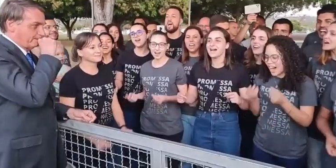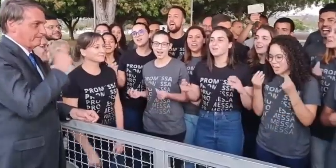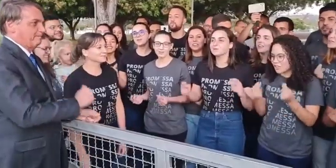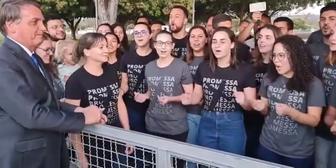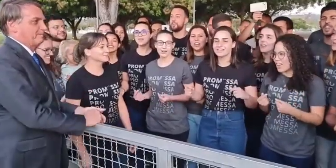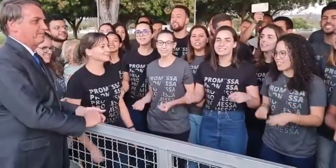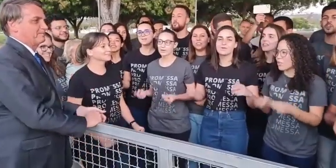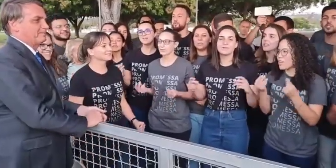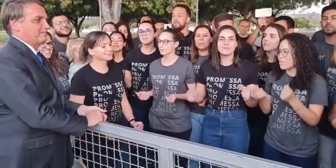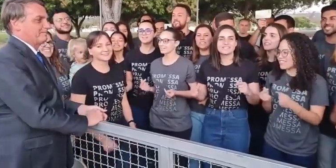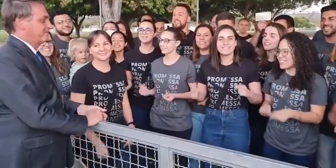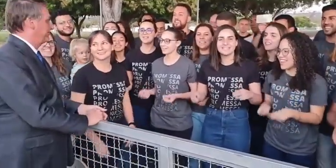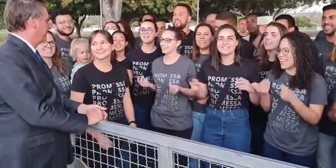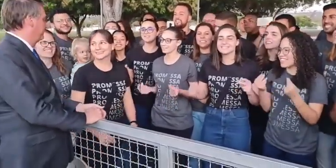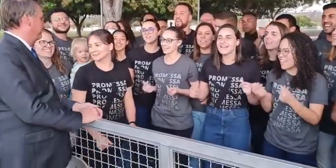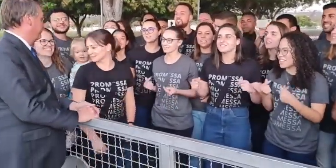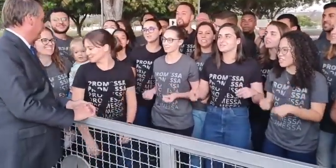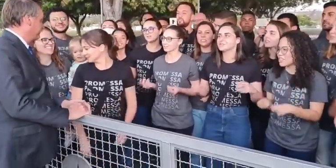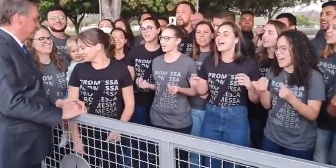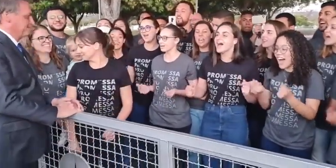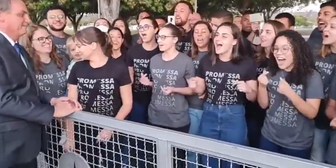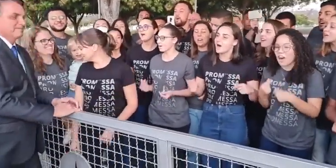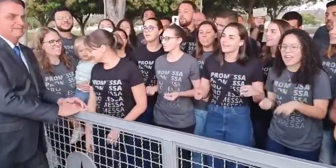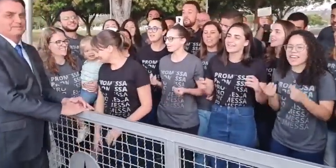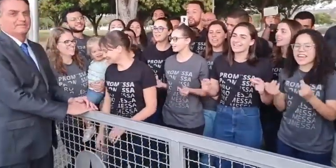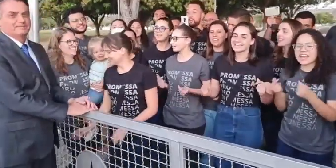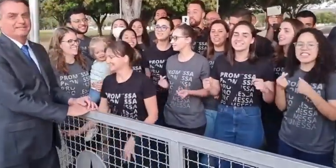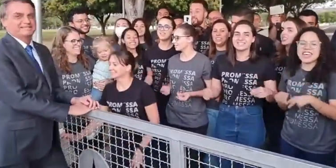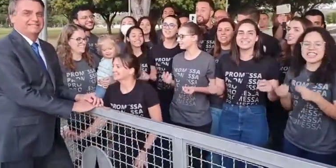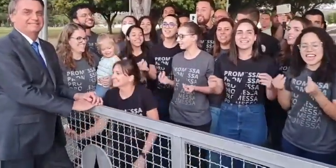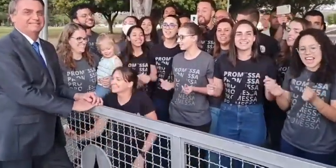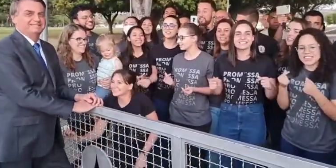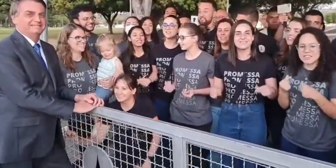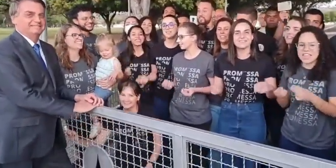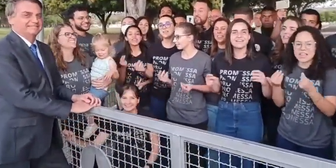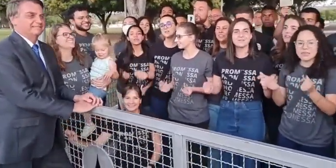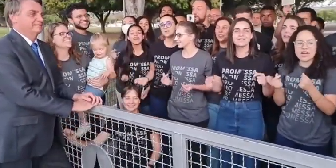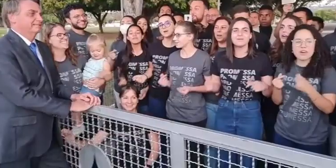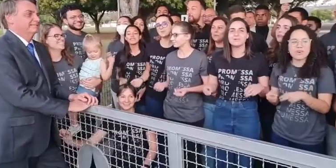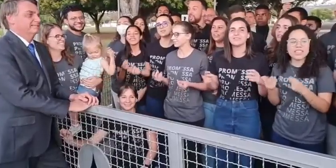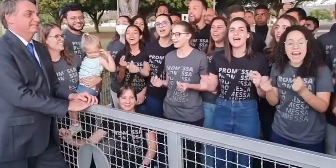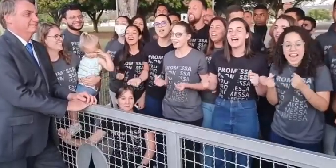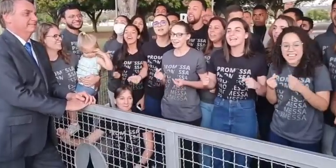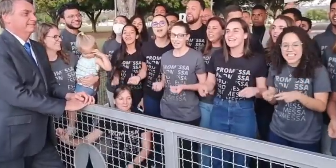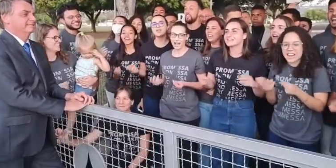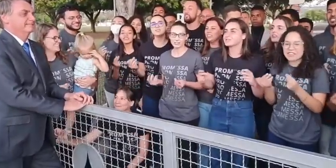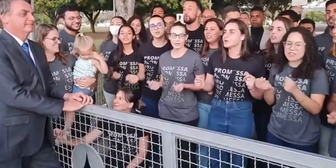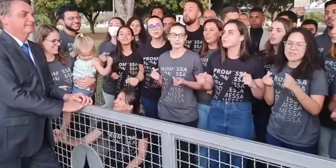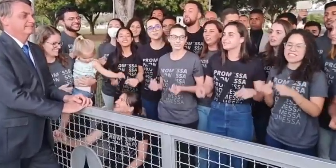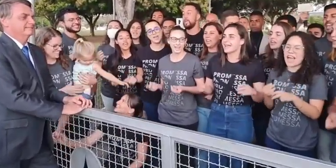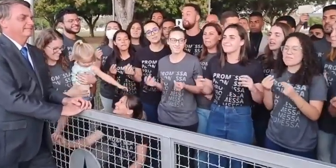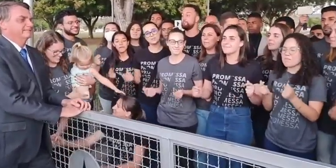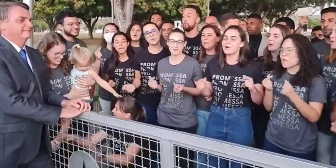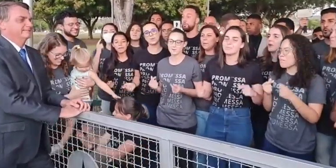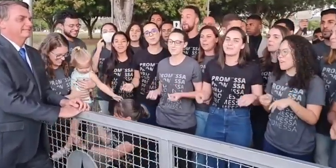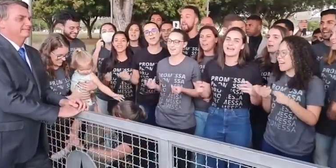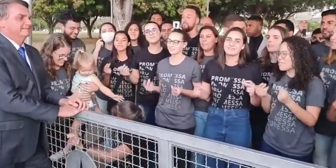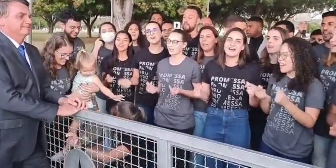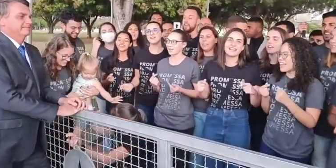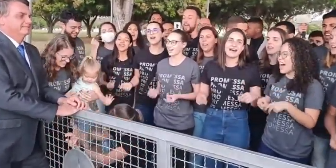achar um coração que precisa de ajuda. Alguém que acredita que essa vida nunca muda. Gaste um tempo pra lhe falar